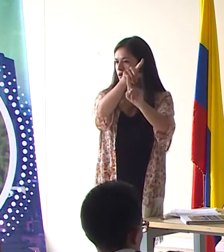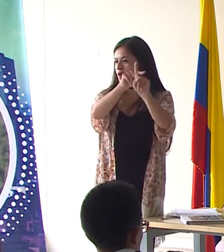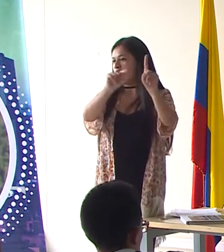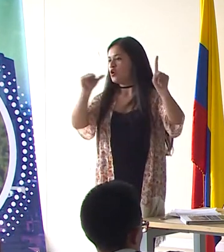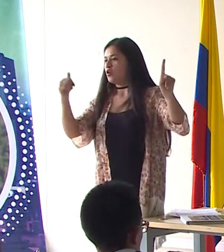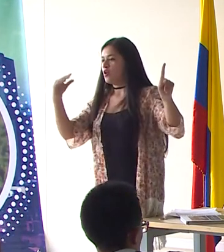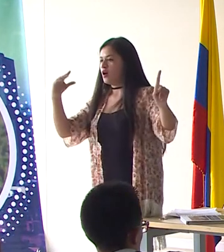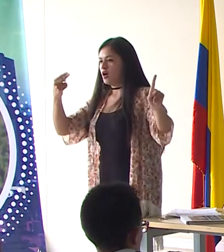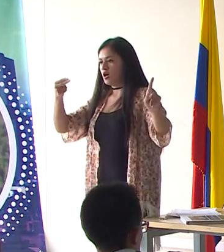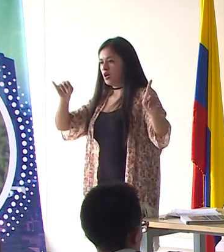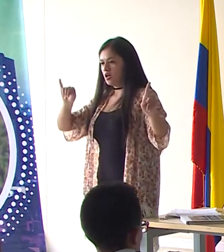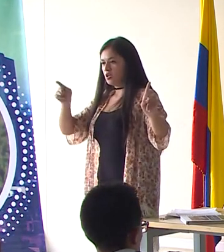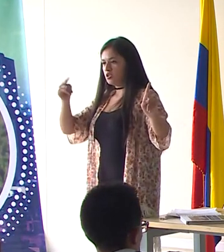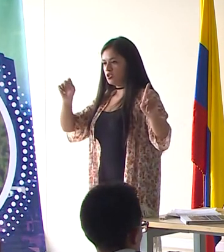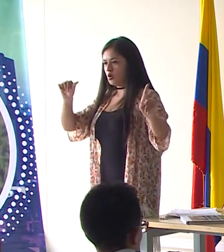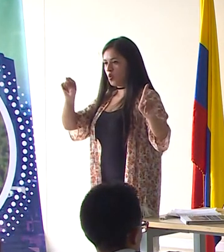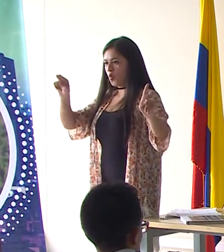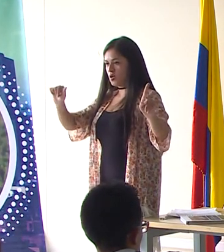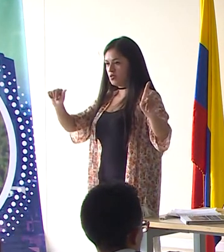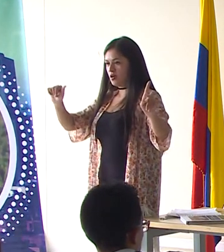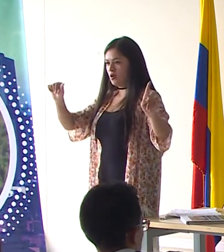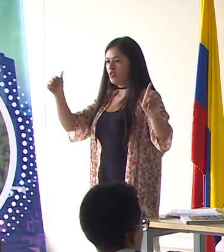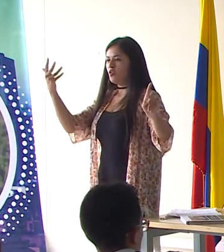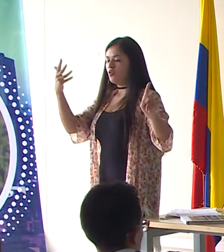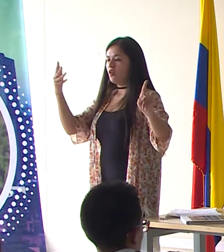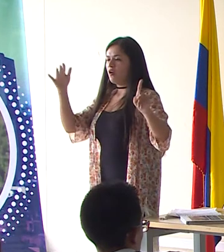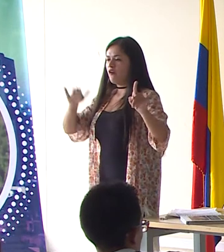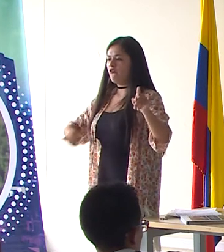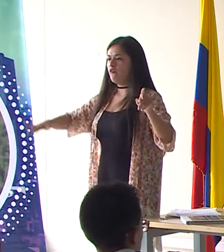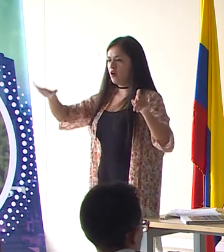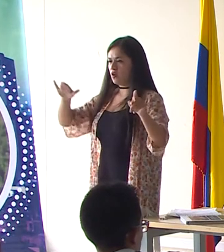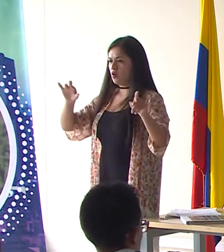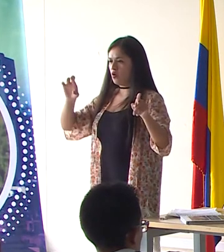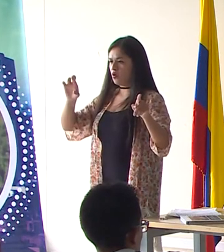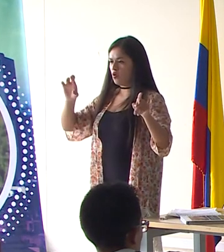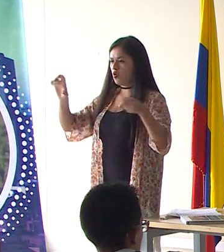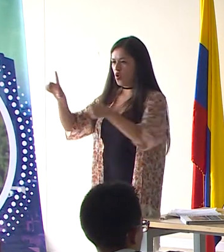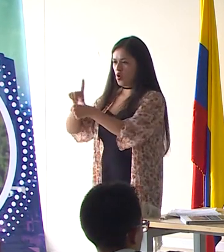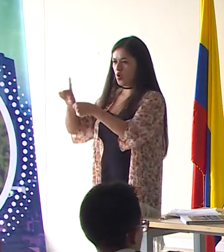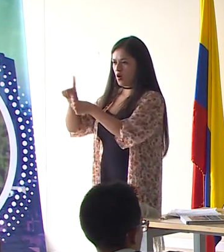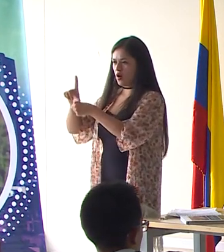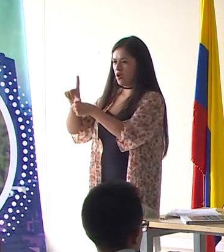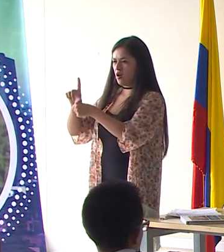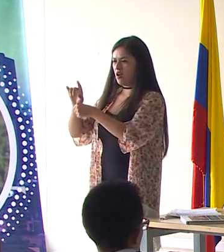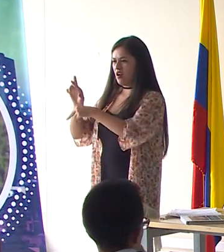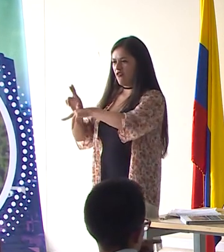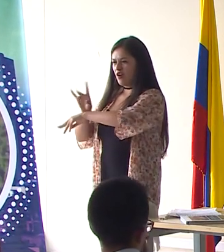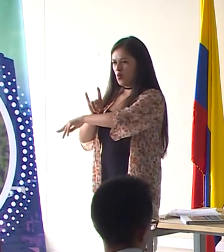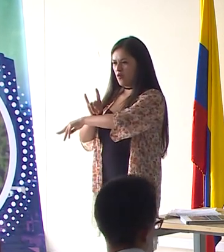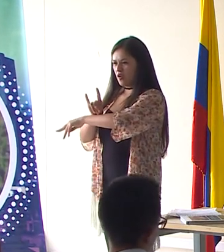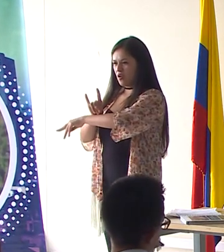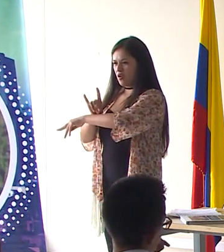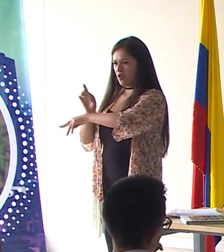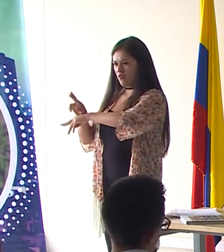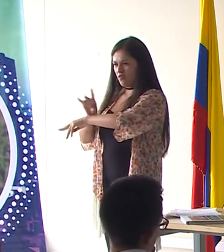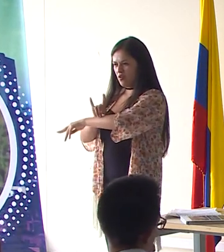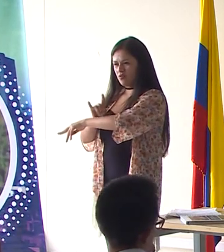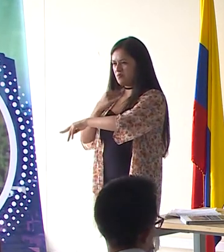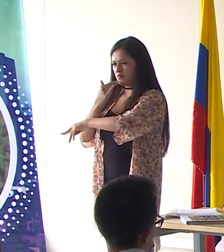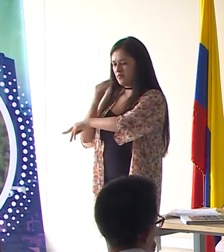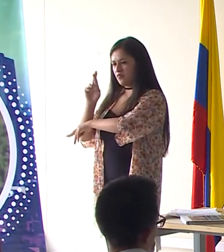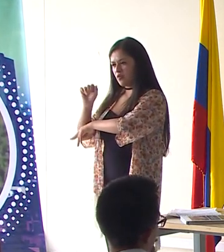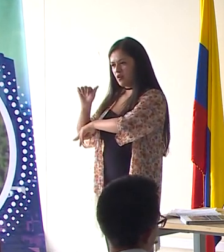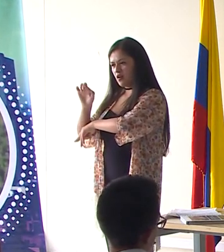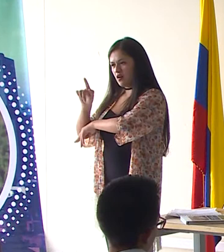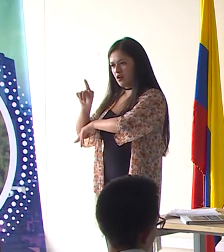chj guasa allí cerca de los barrios los puentes allí entre la localidad de rafael uribe y usme lucha cada día